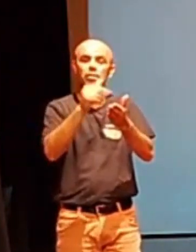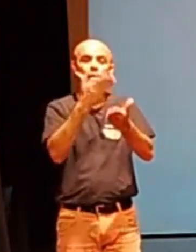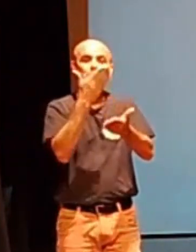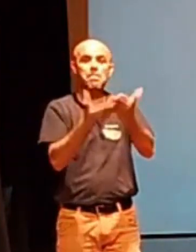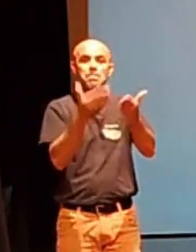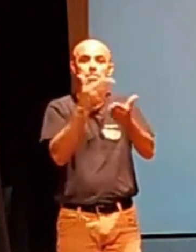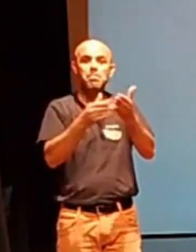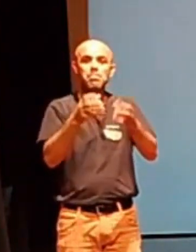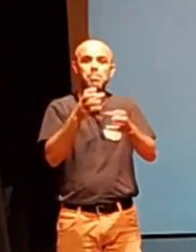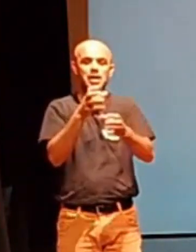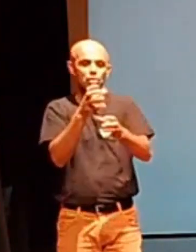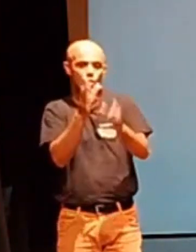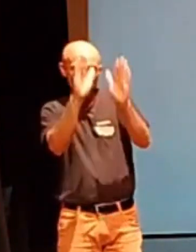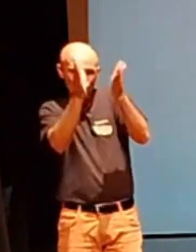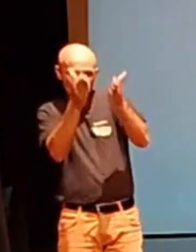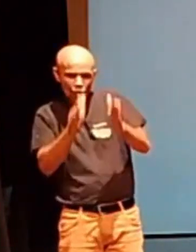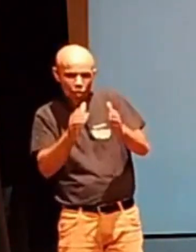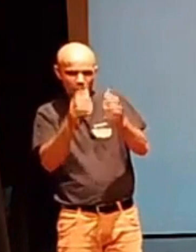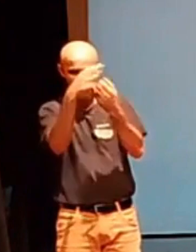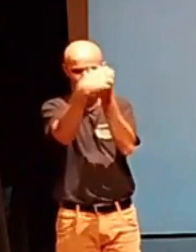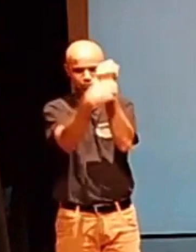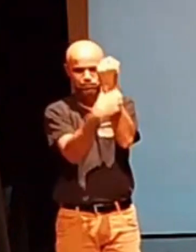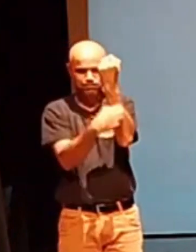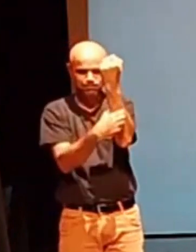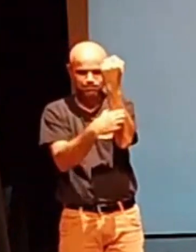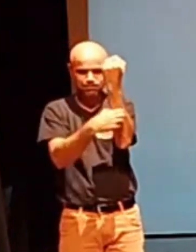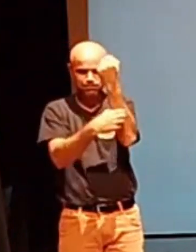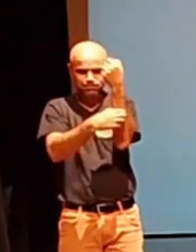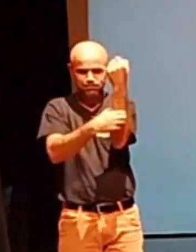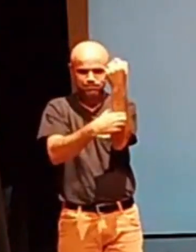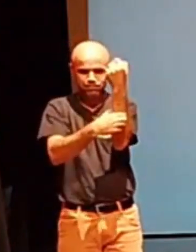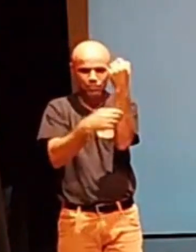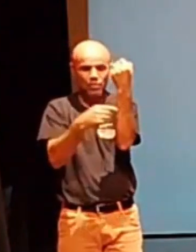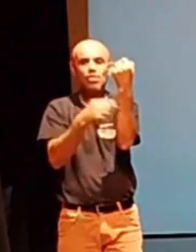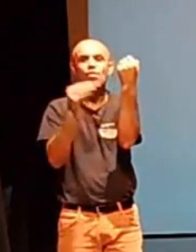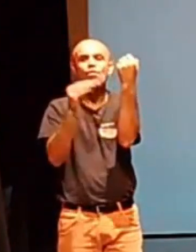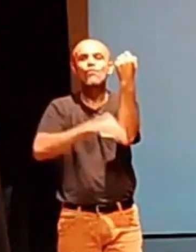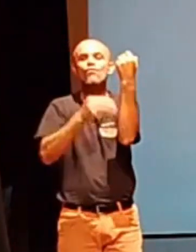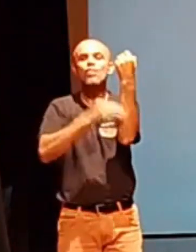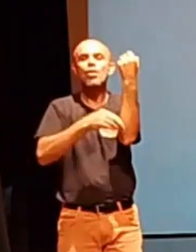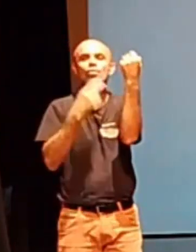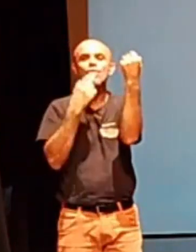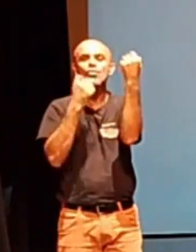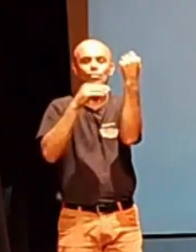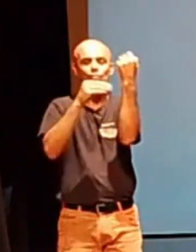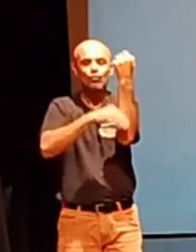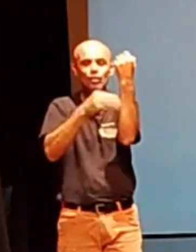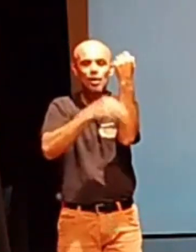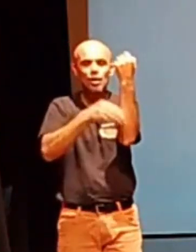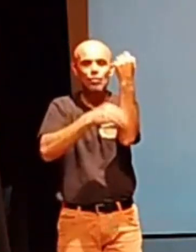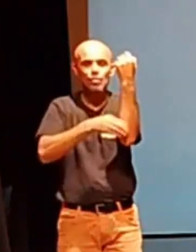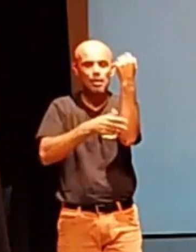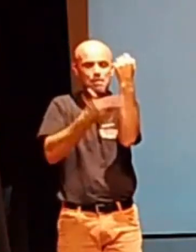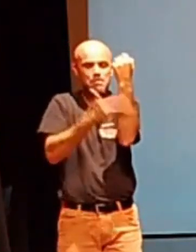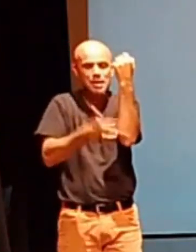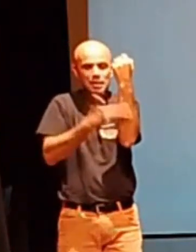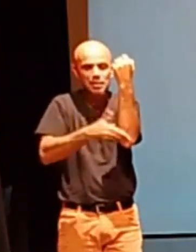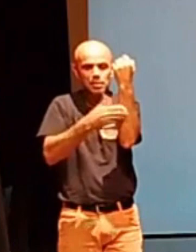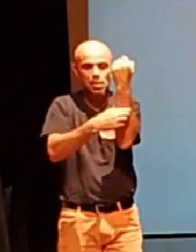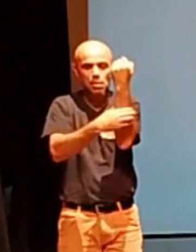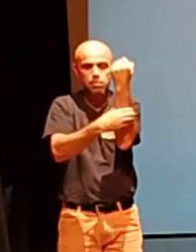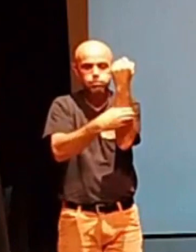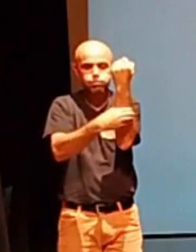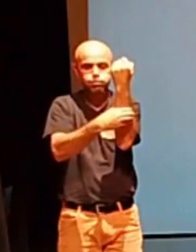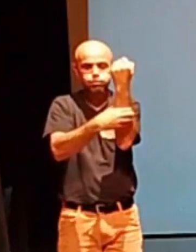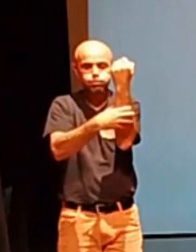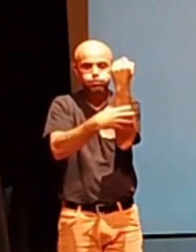seu formato original. Então, quando a gente começa a ter uma desnutrição do disco e esse disco começa a estufar em direção